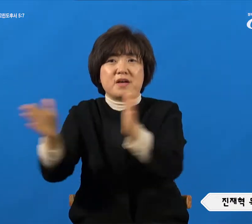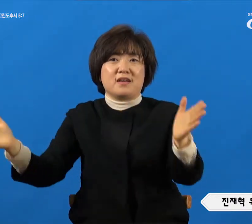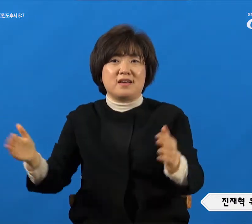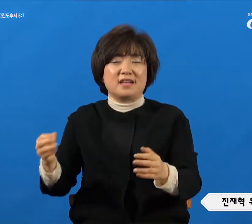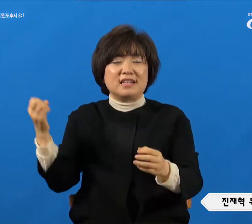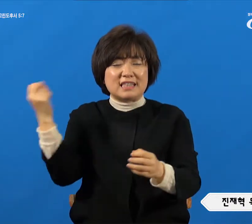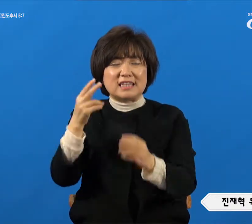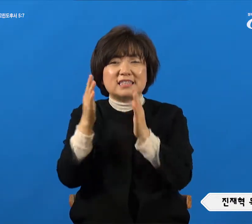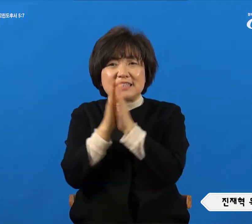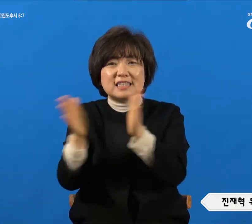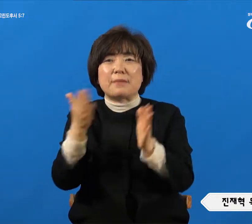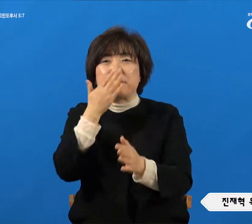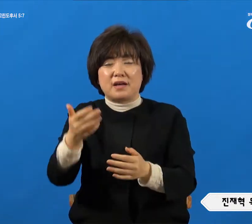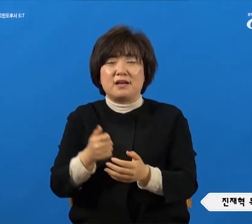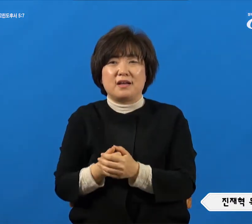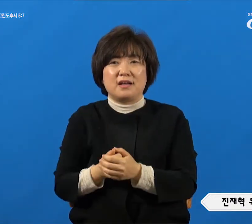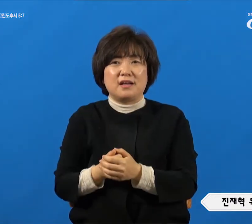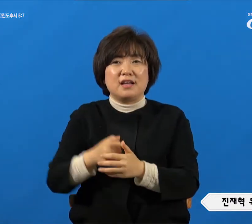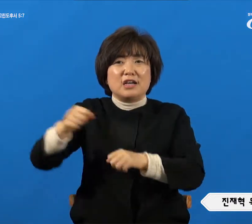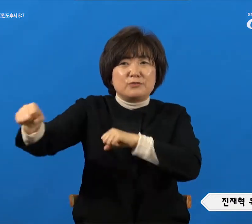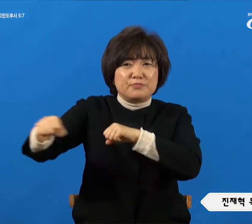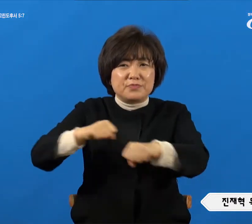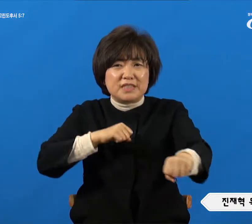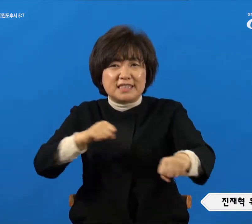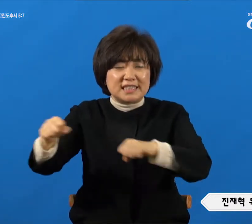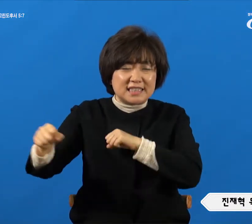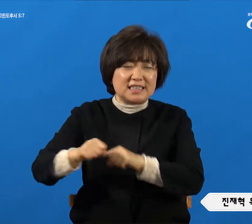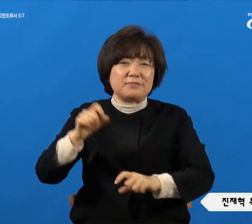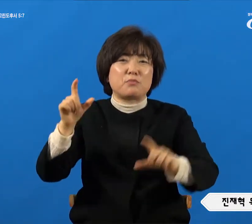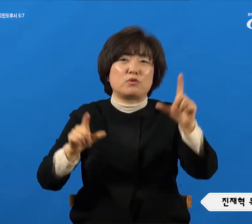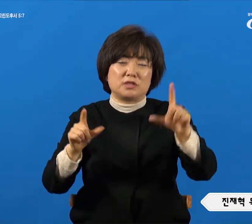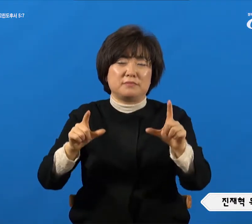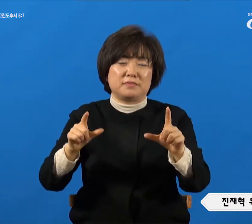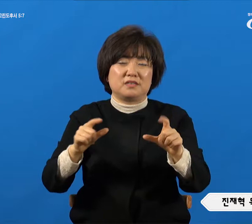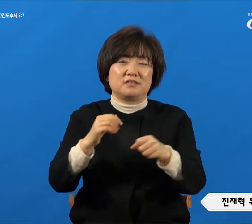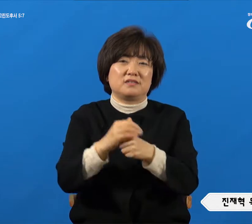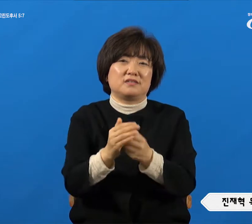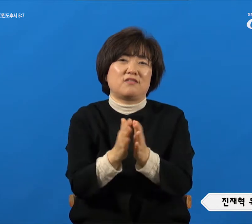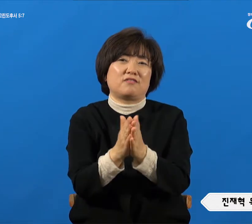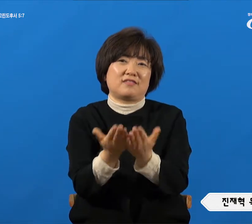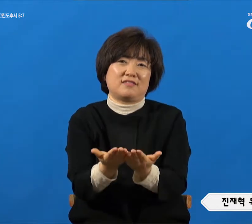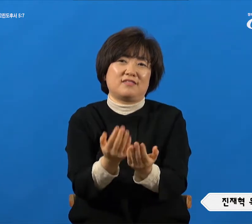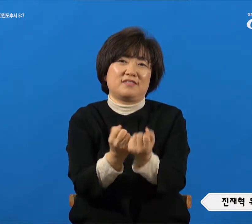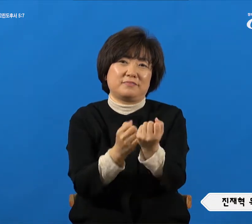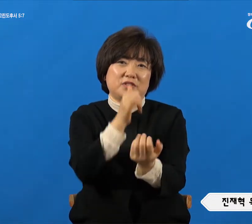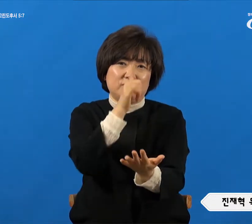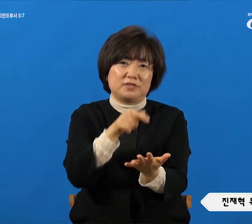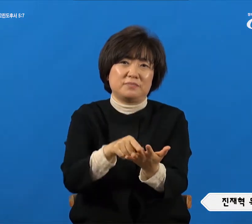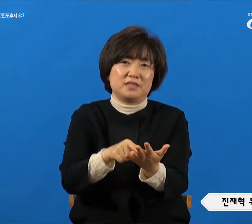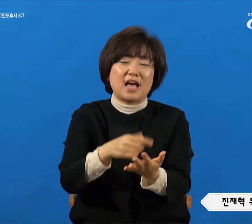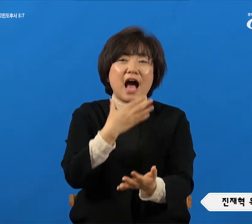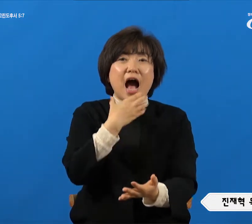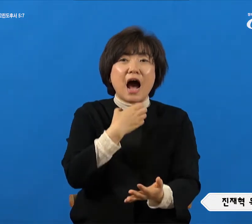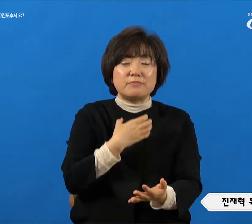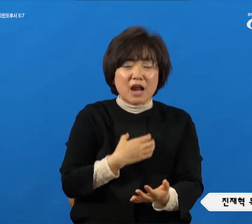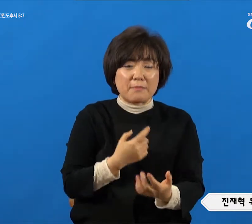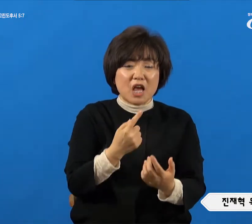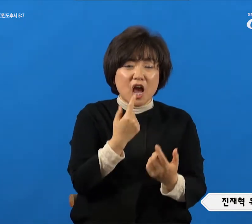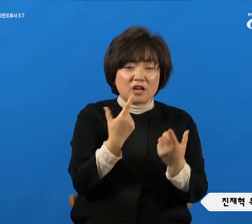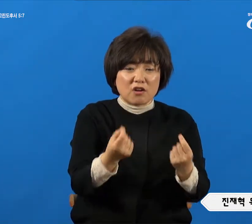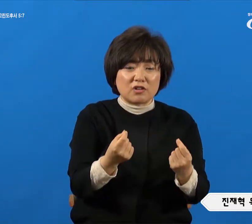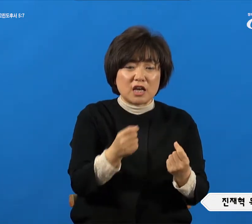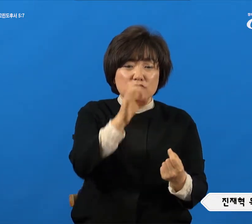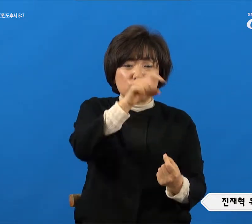다시 시작합니다. 움직이는 모습을 성경은 설명합니다. 아브라함이 그렇게